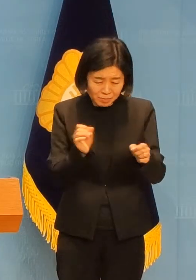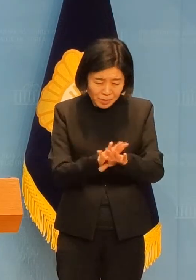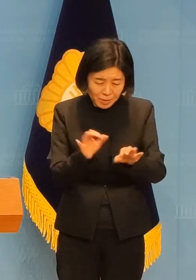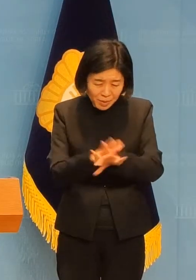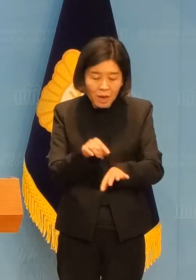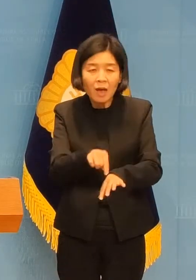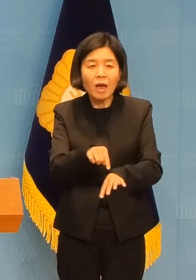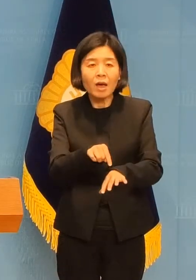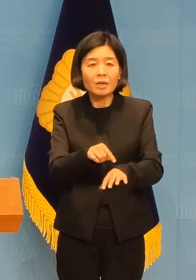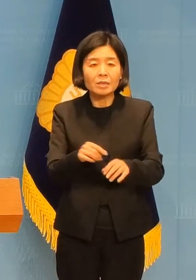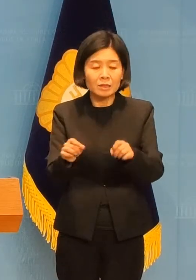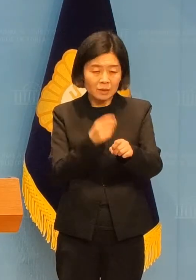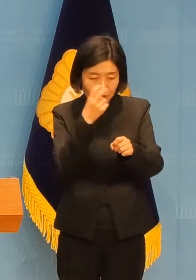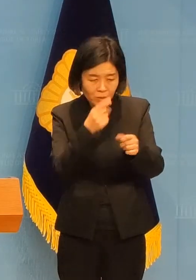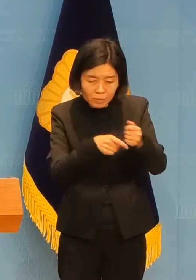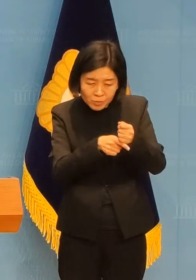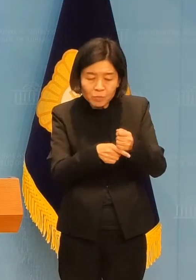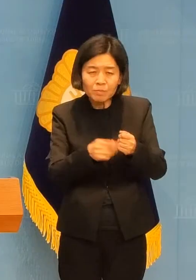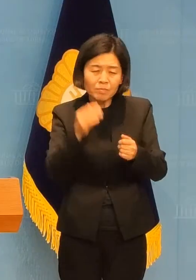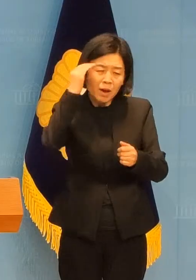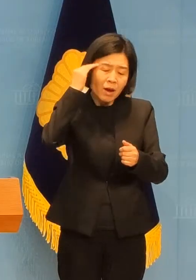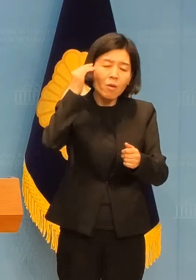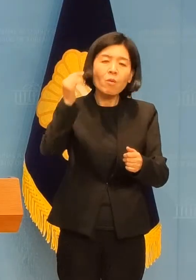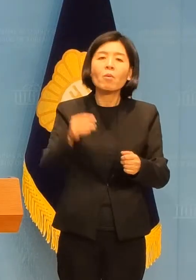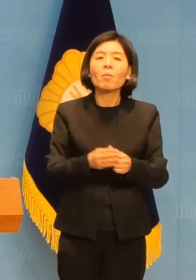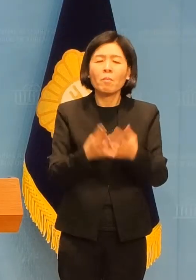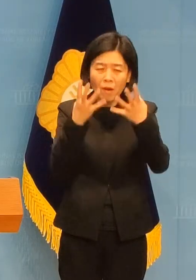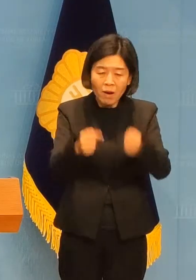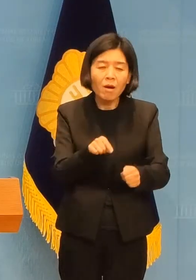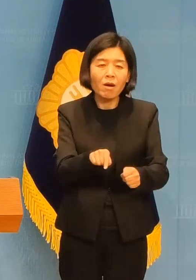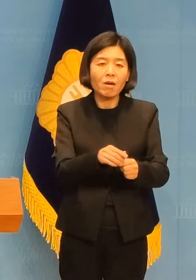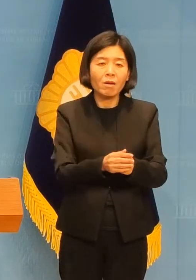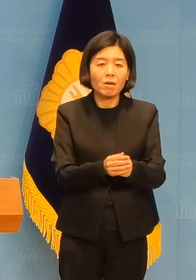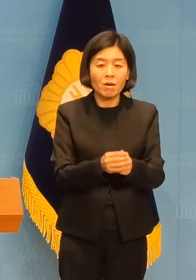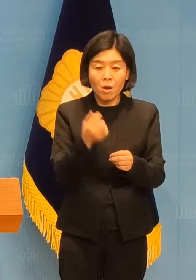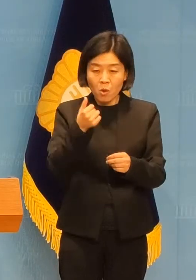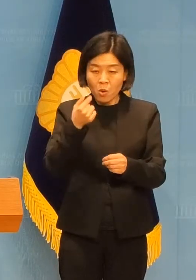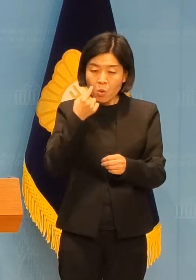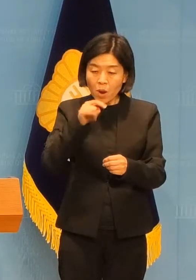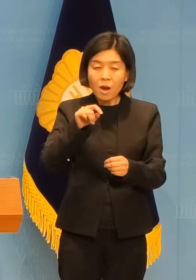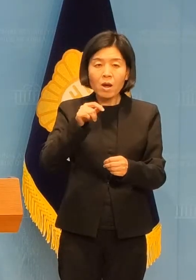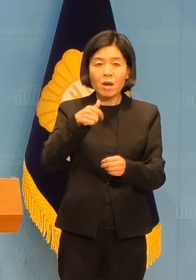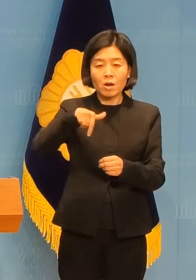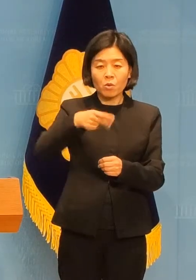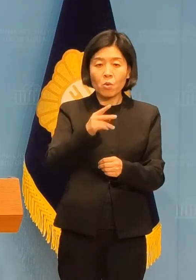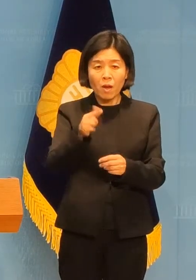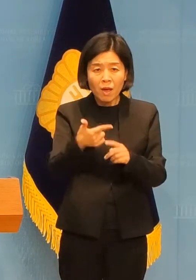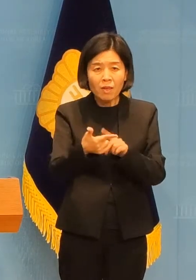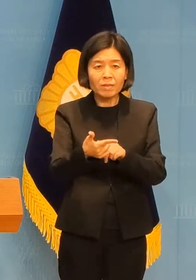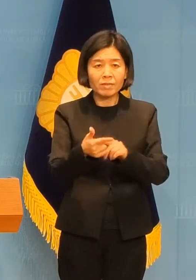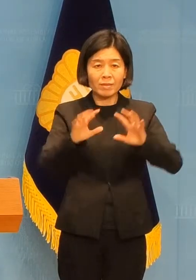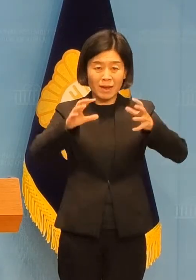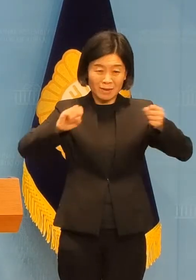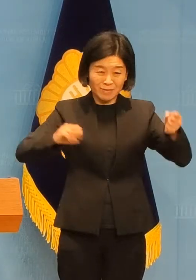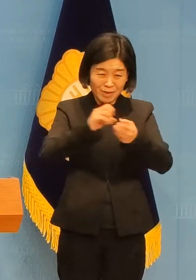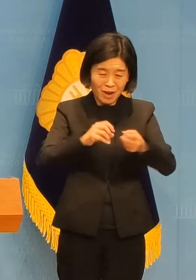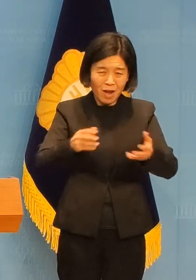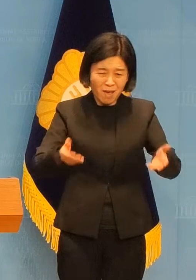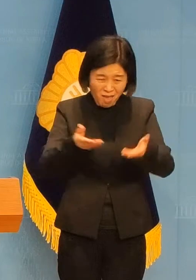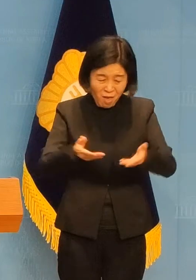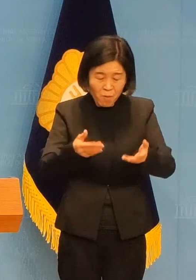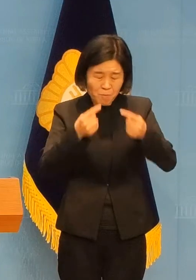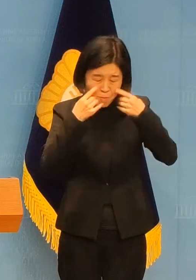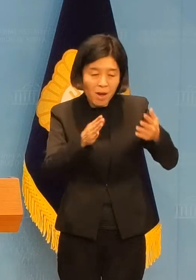있습니까? 황 전 총리 역시 명백한 내란 선동에도 불구하고 특검 출석을